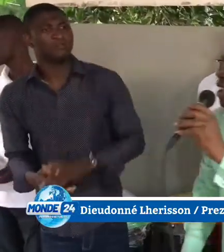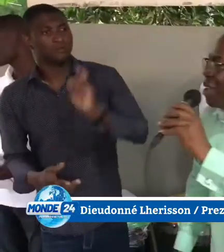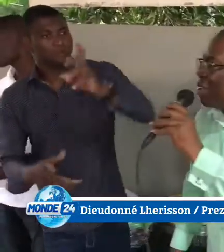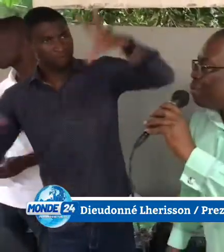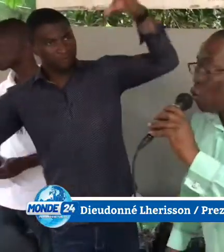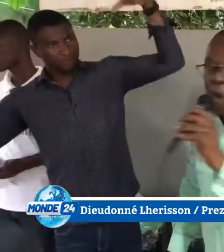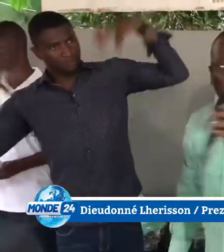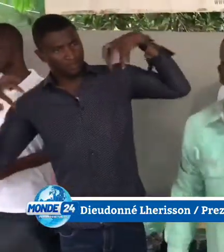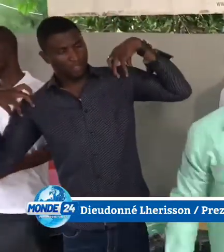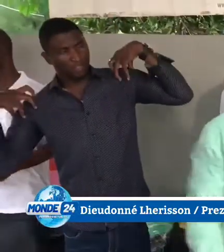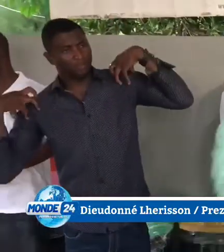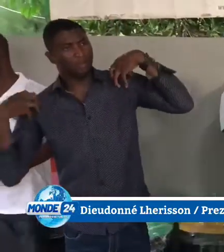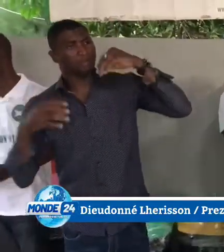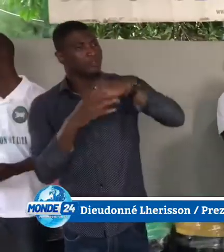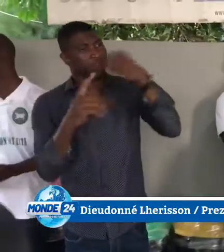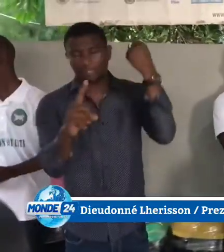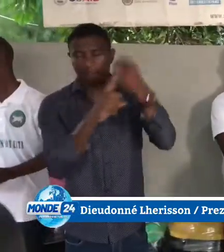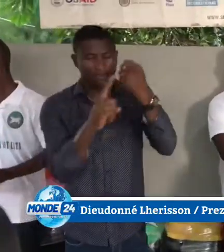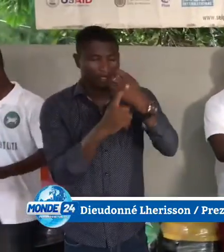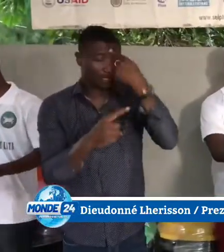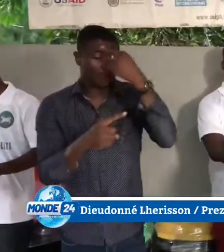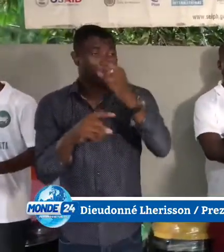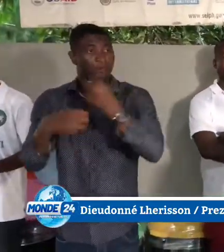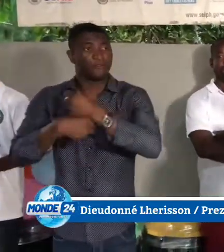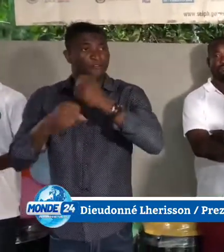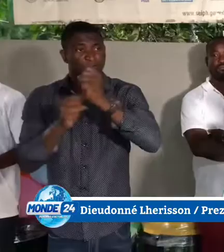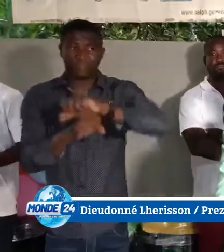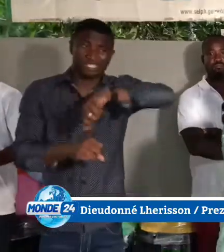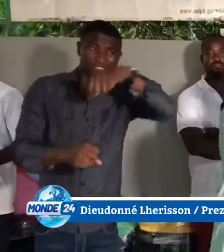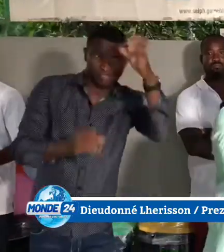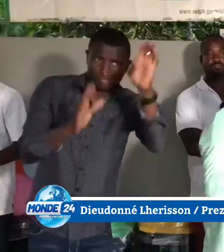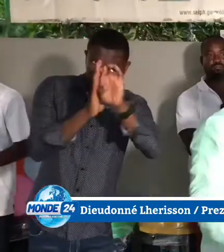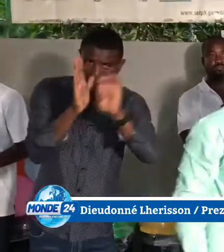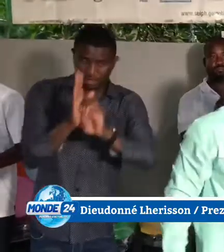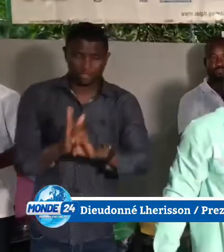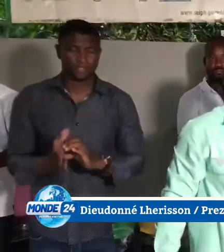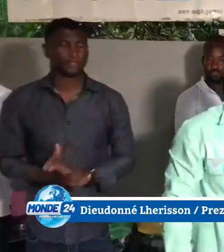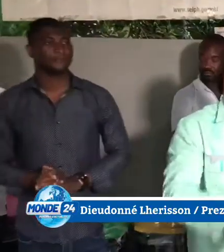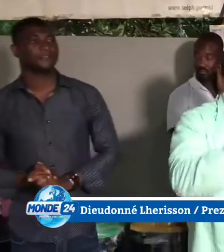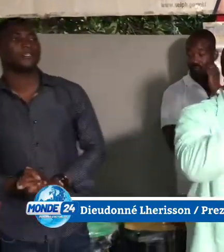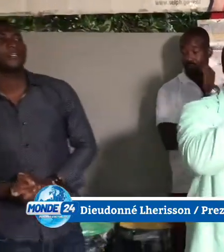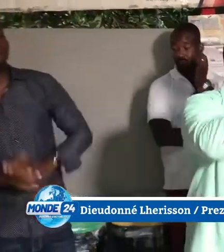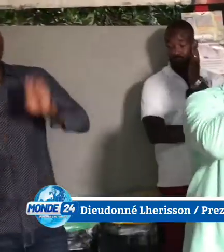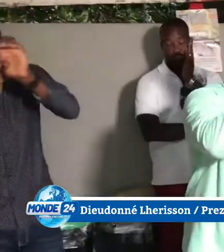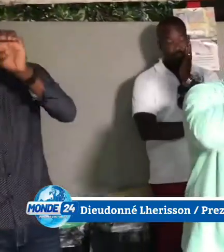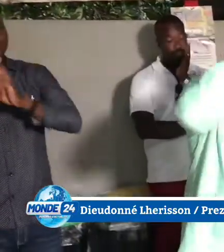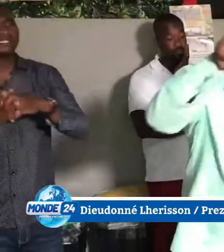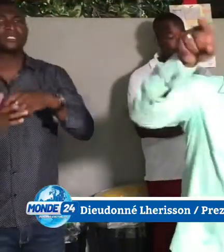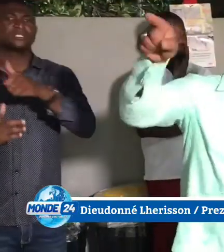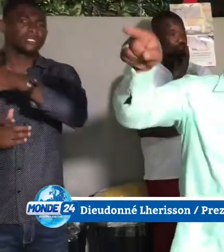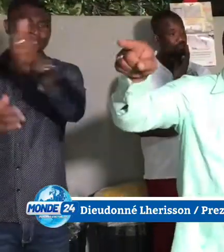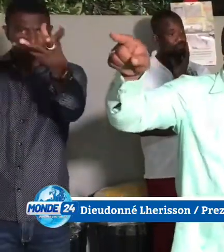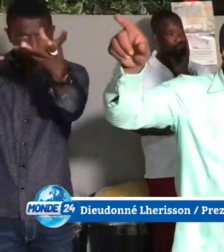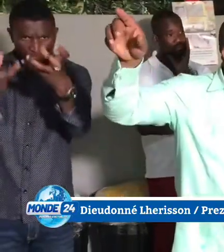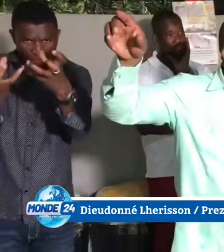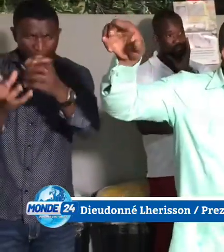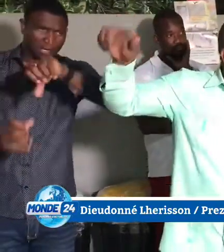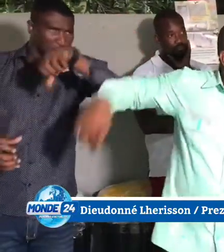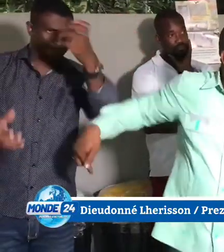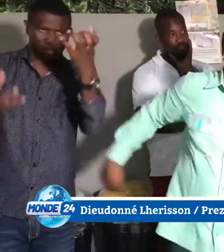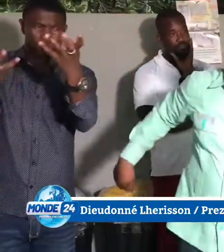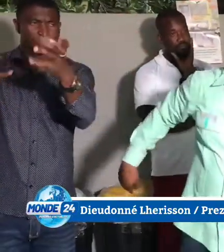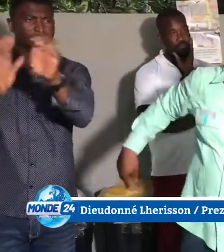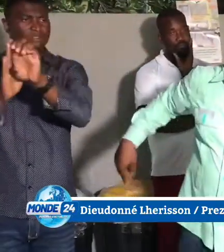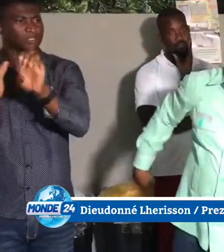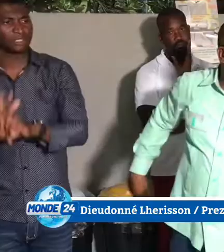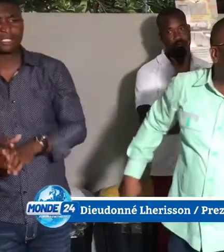combat pour construire l'autre l'État. L'État n'a pas prôné, c'est l'autre l'État. C'est